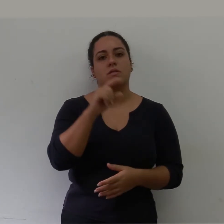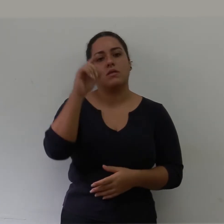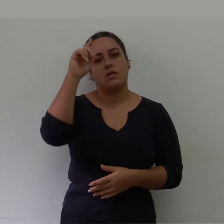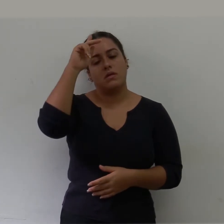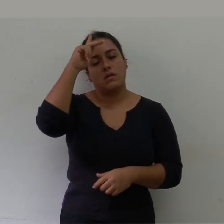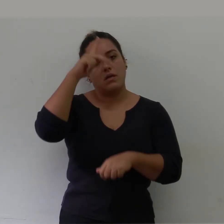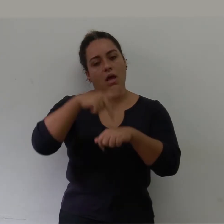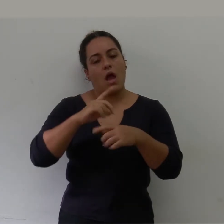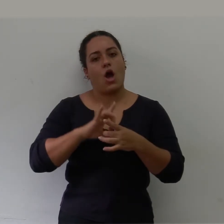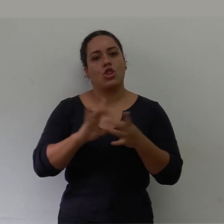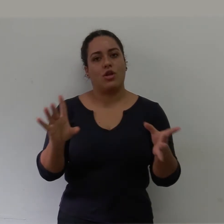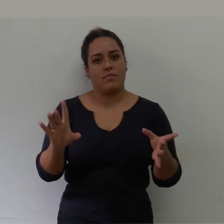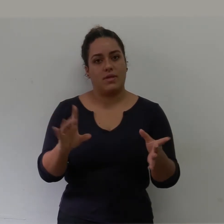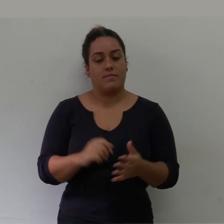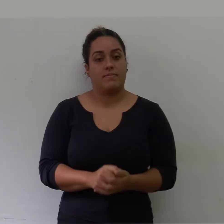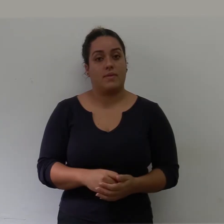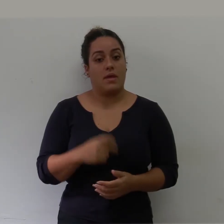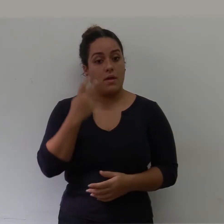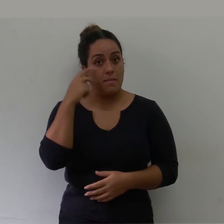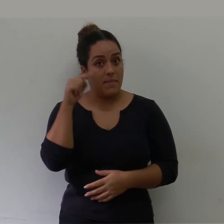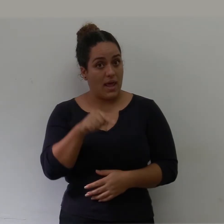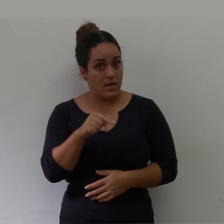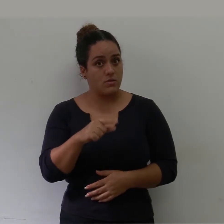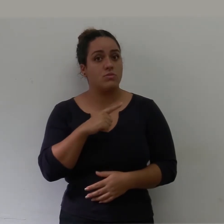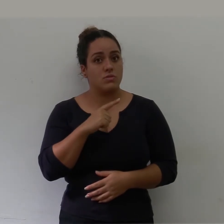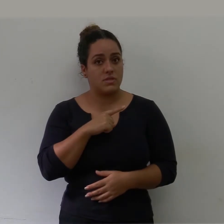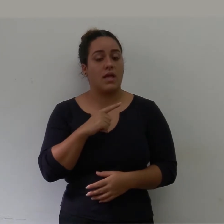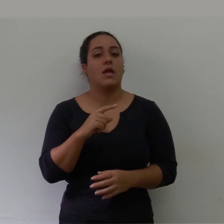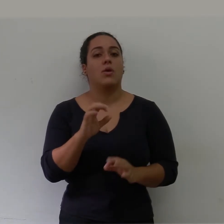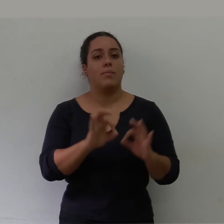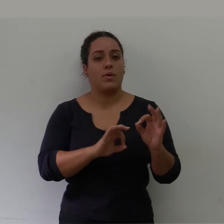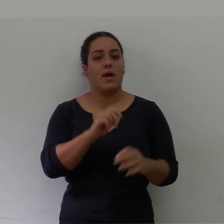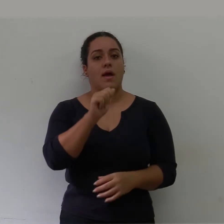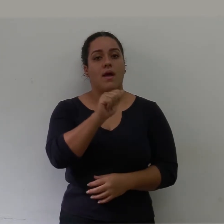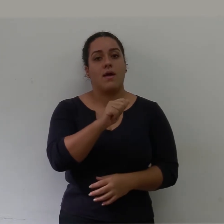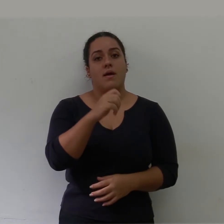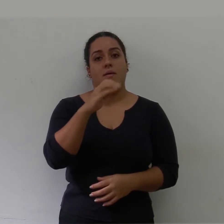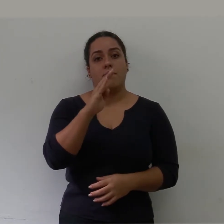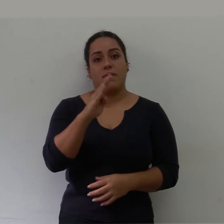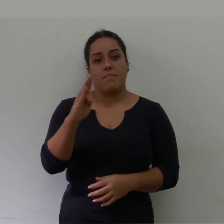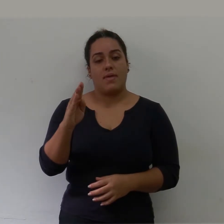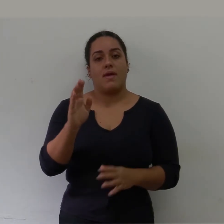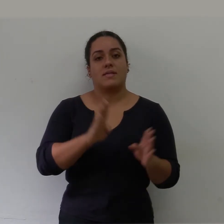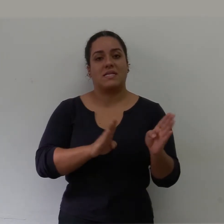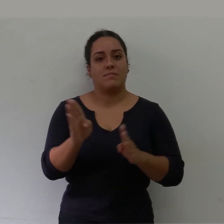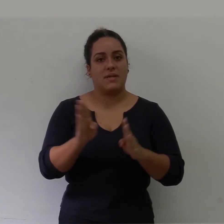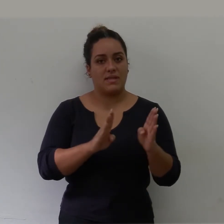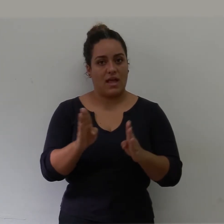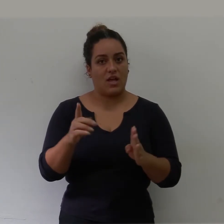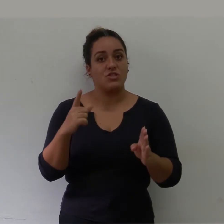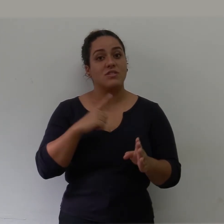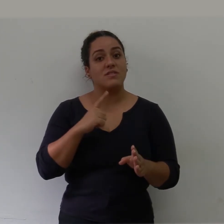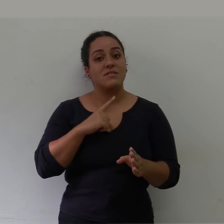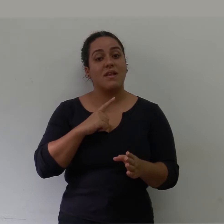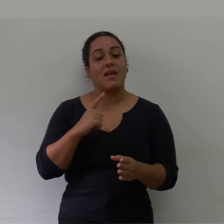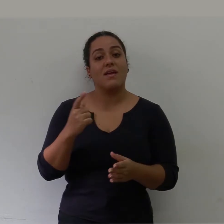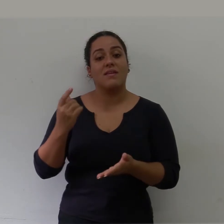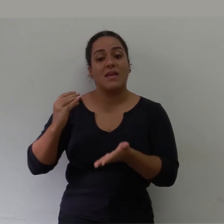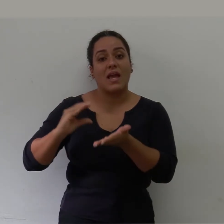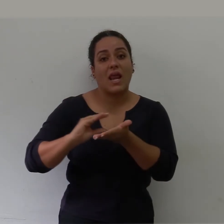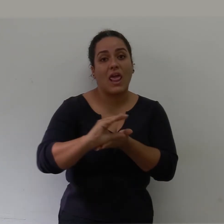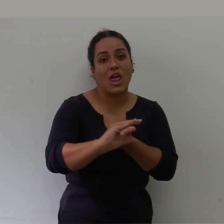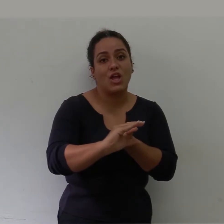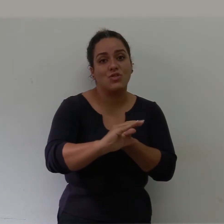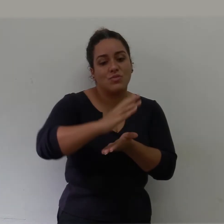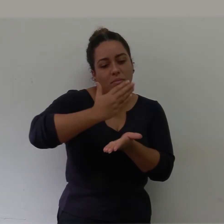essa independência. Para isso existe um programa que se chama BB Acessibilidade, crédito subsidiado,